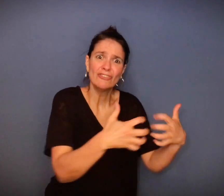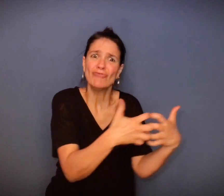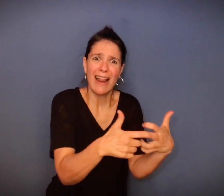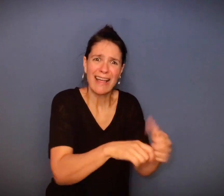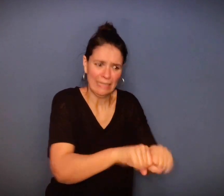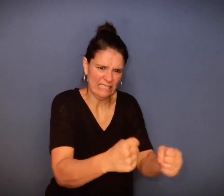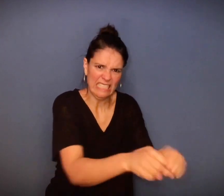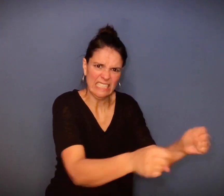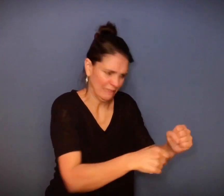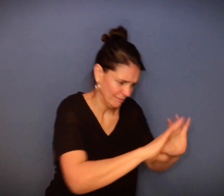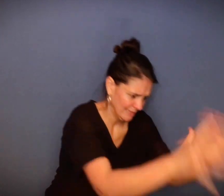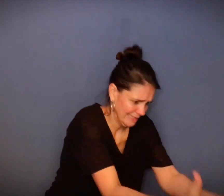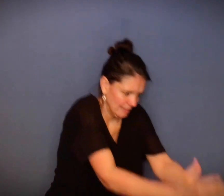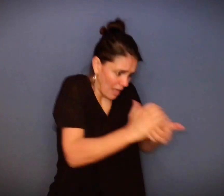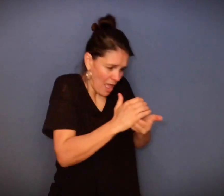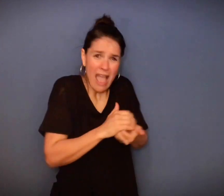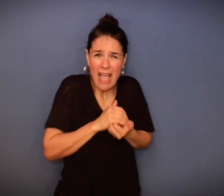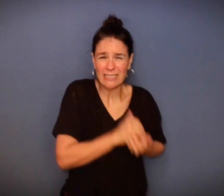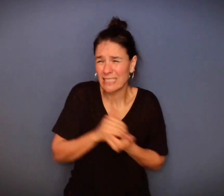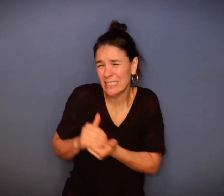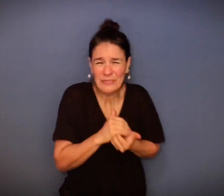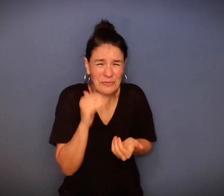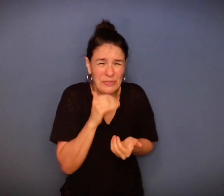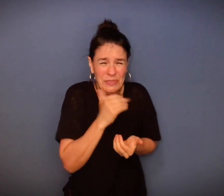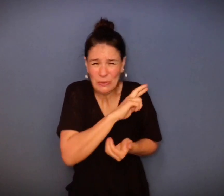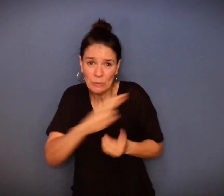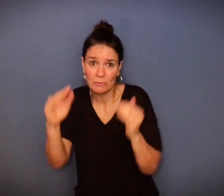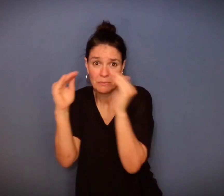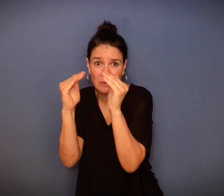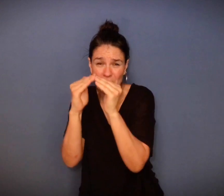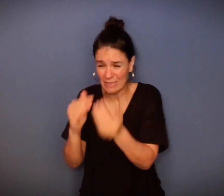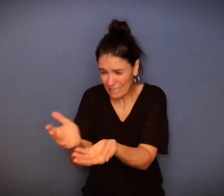brisa la glace et l'emporta chez lui pour le ranimer.